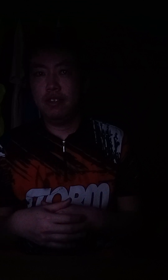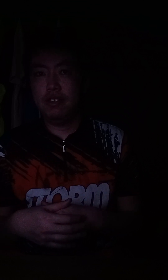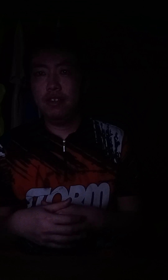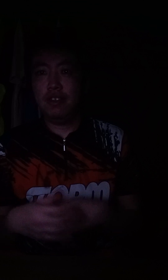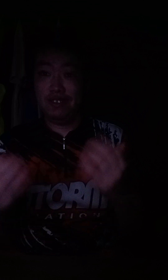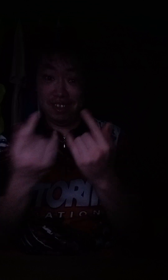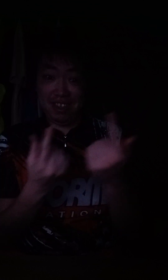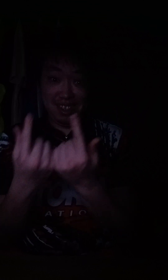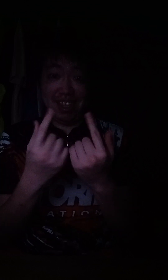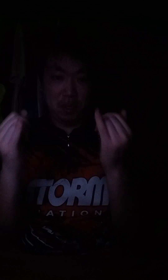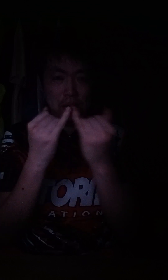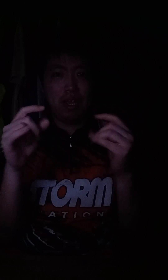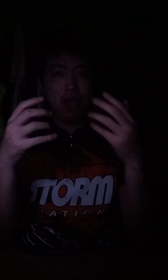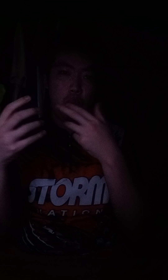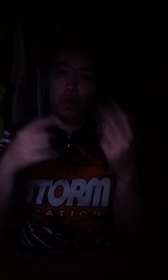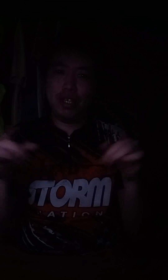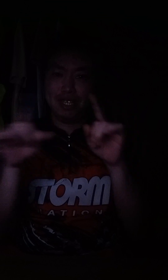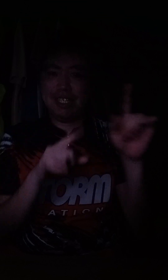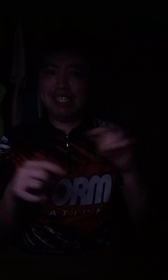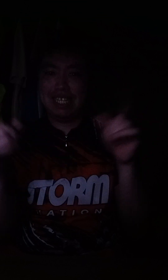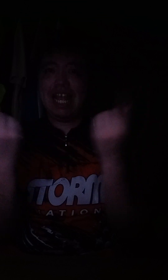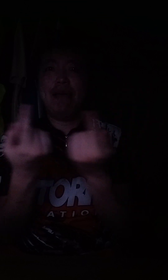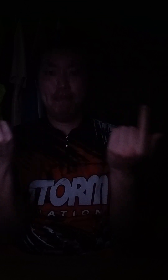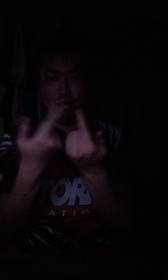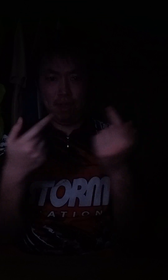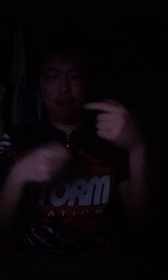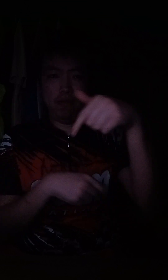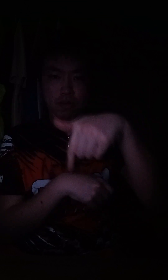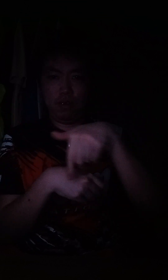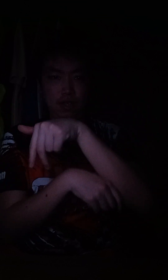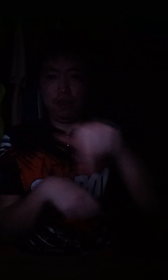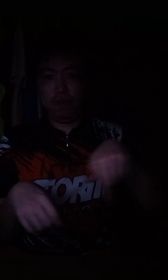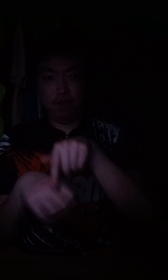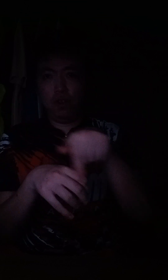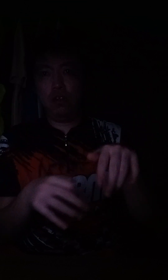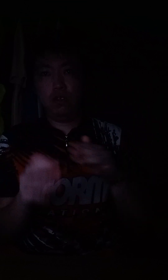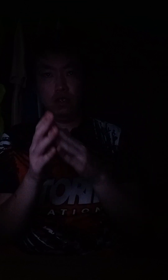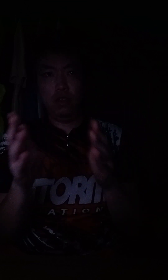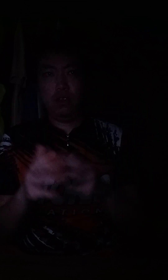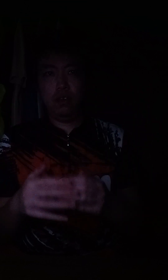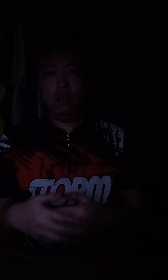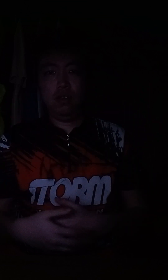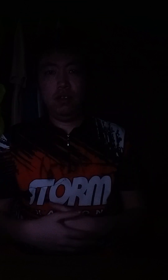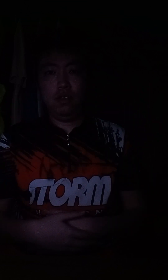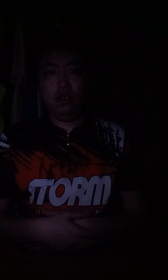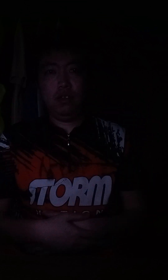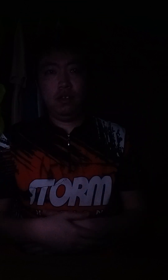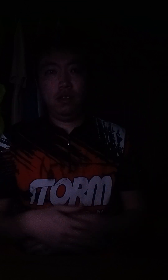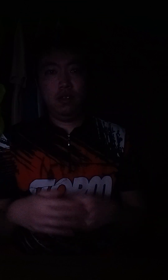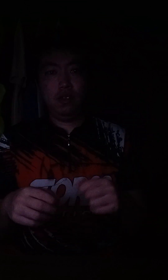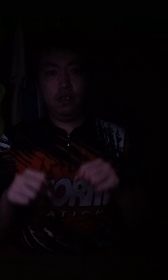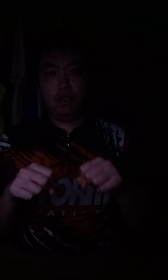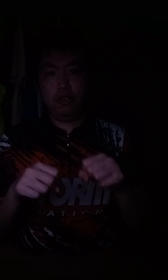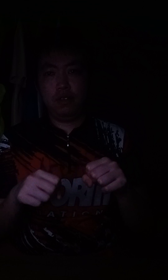오랜만에 만나 아웅다웅 신이 난 남매가 병원 내 쉼터에 가기로 했습니다. 내가 이거 먹어가지고.